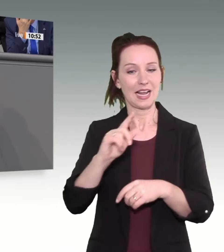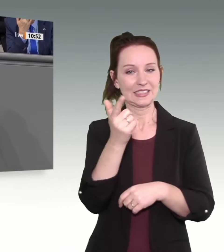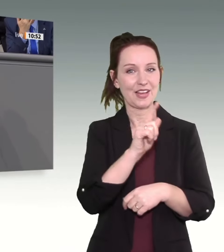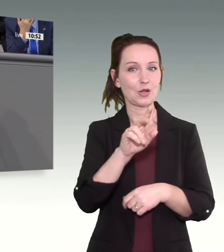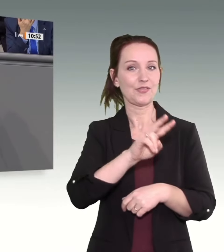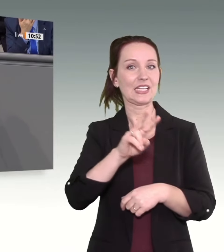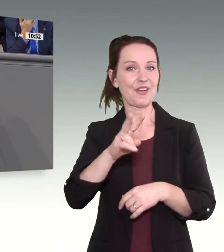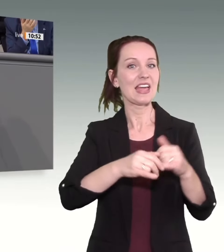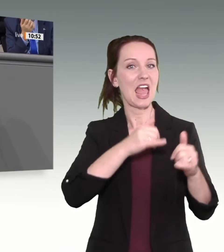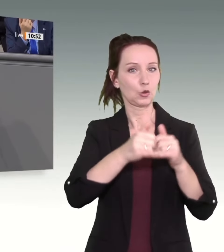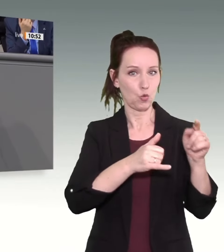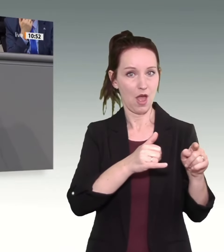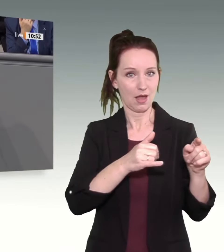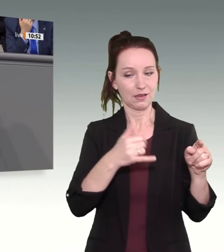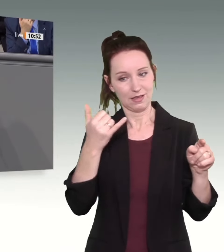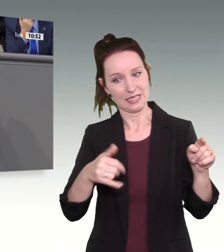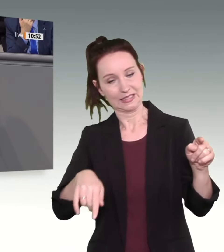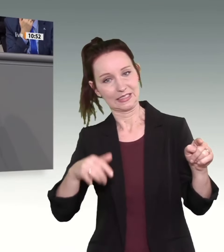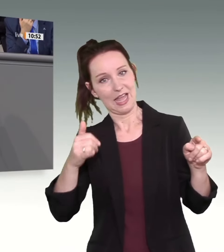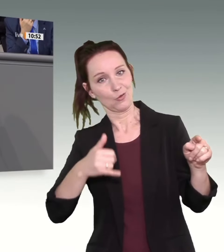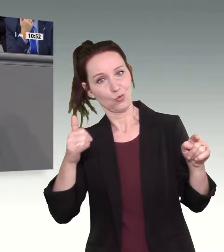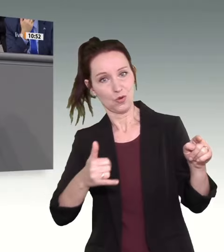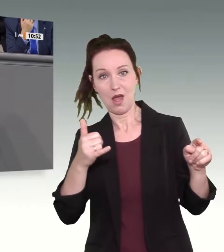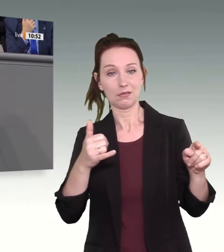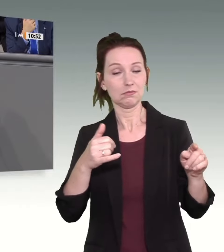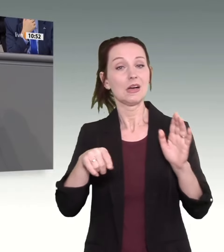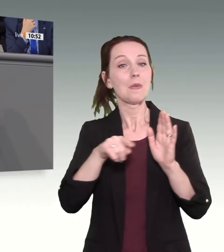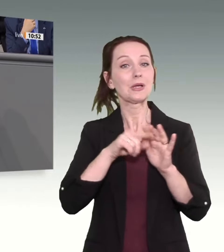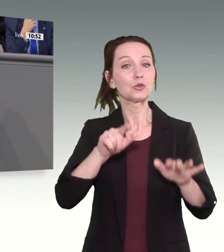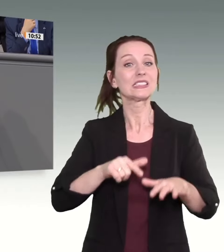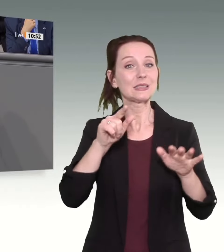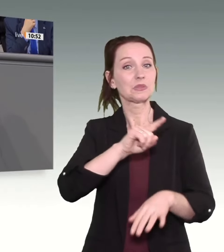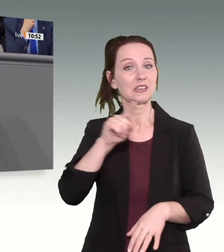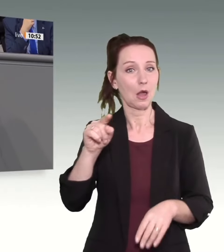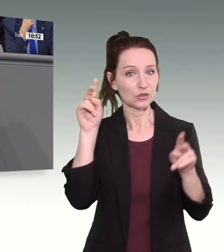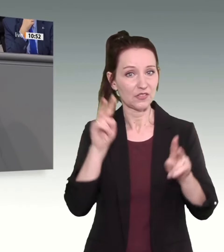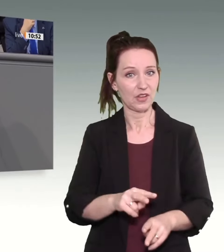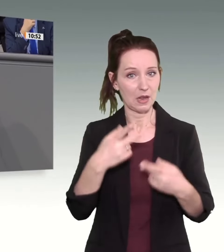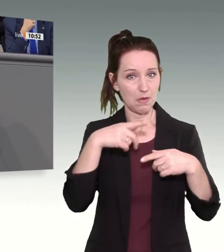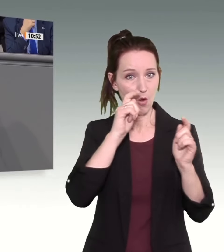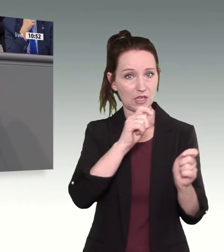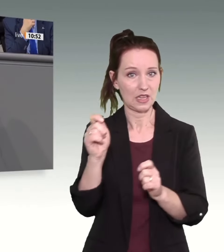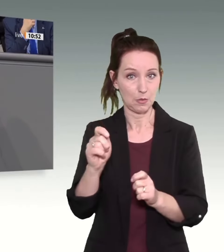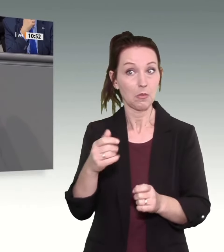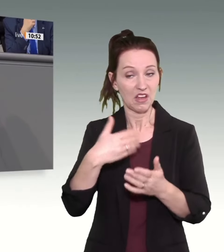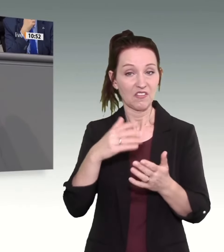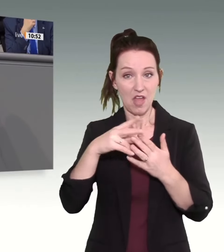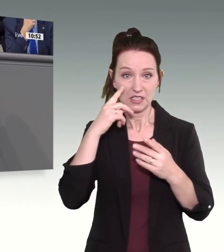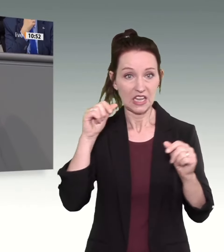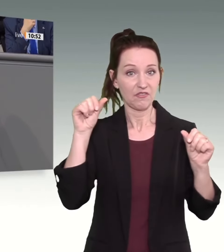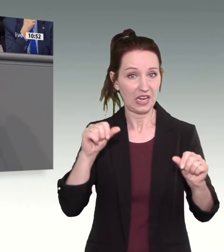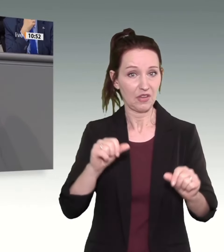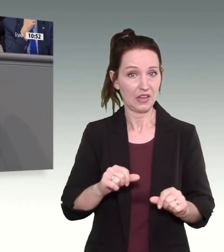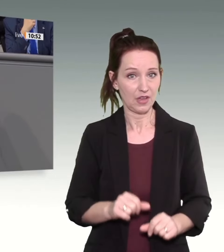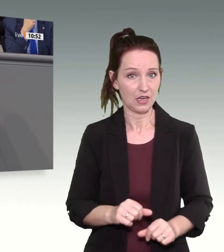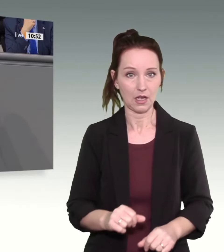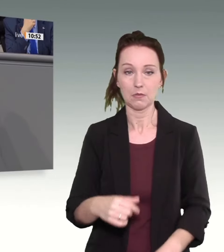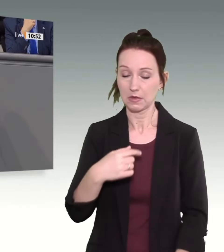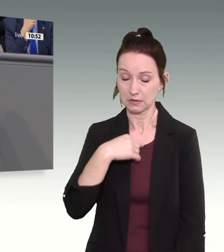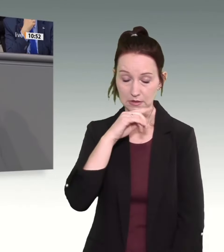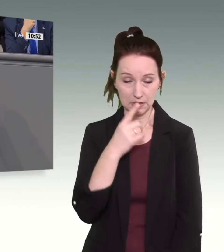Der Trend setzt sich fort. dann, ich kann es auch nicht fassen, Jan-Marco Lutschak hat es heute angesprochen, die Aussage